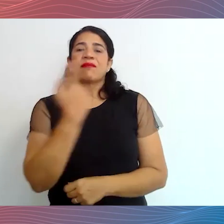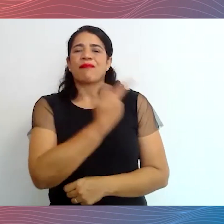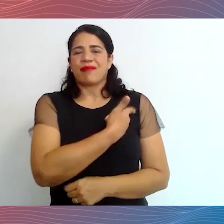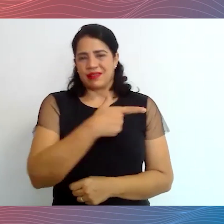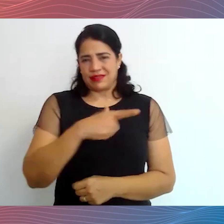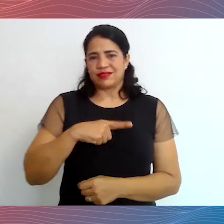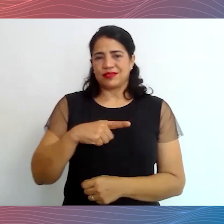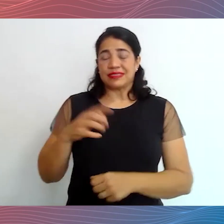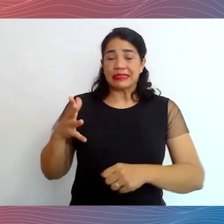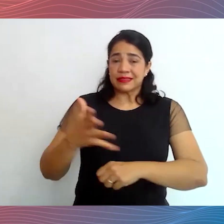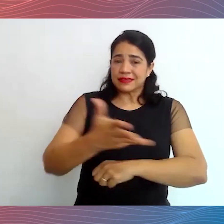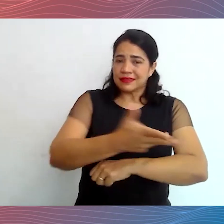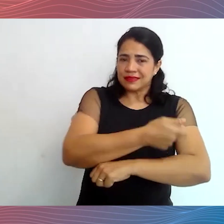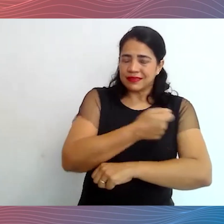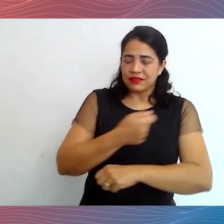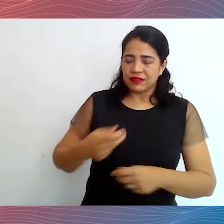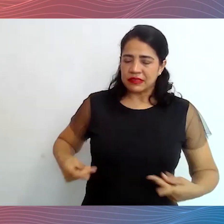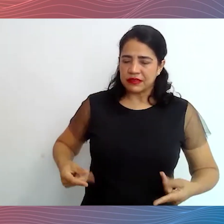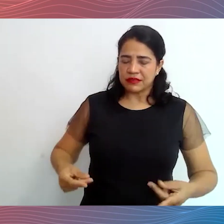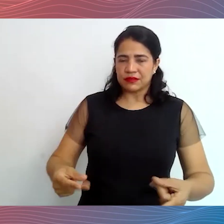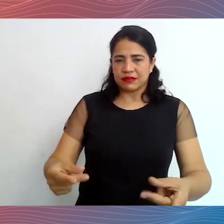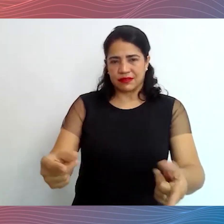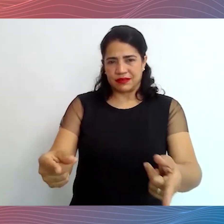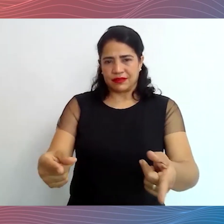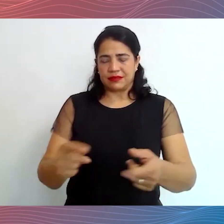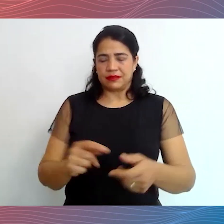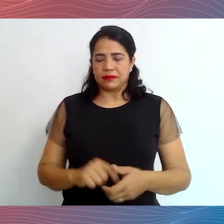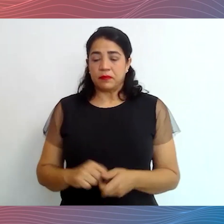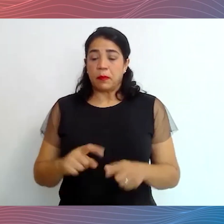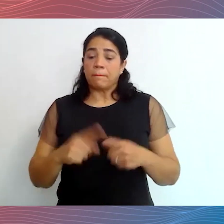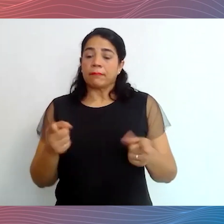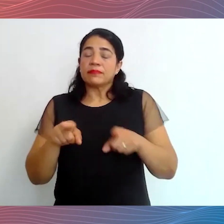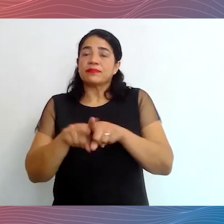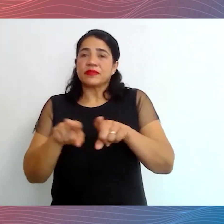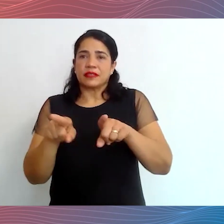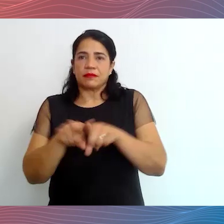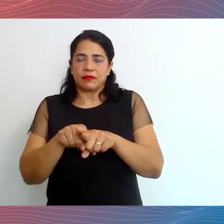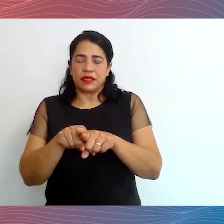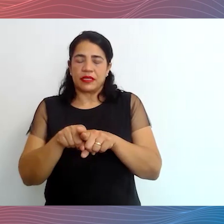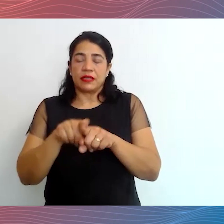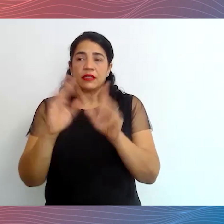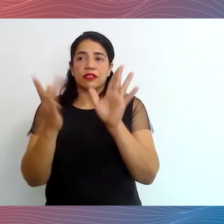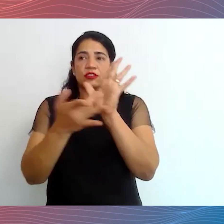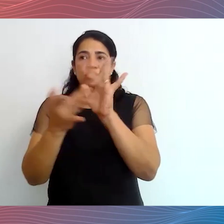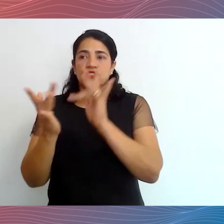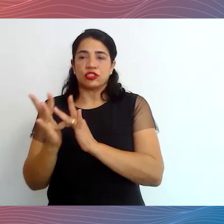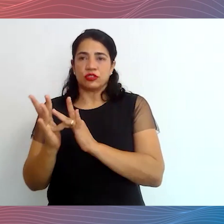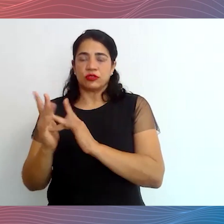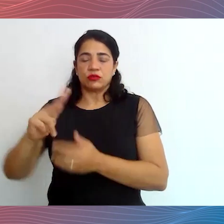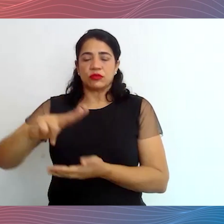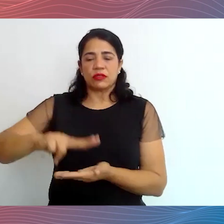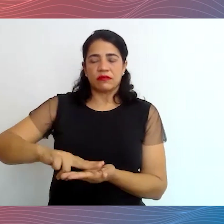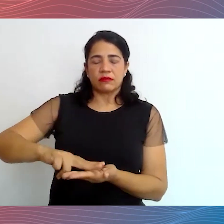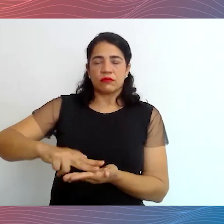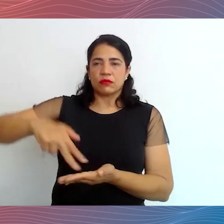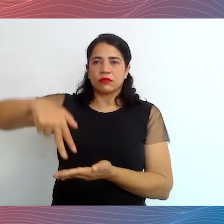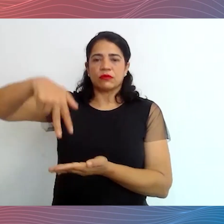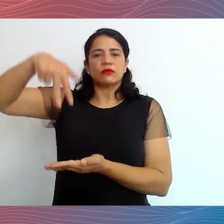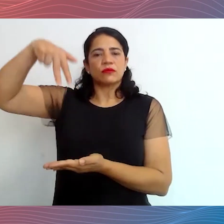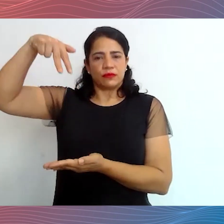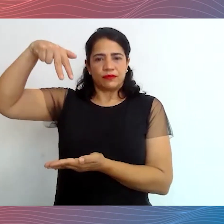isso, quando Ele ressuscitou, Deus o ressuscitou dentre os mortos, o fez